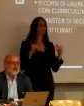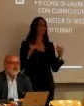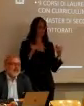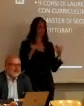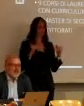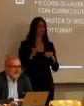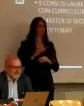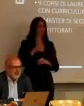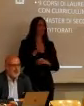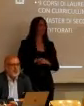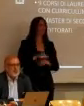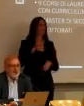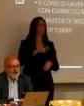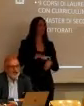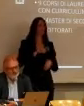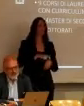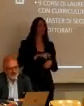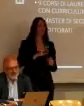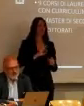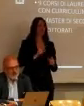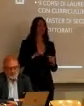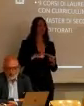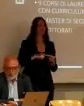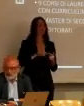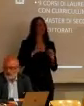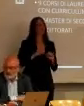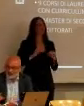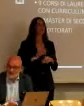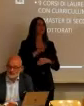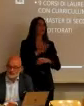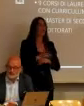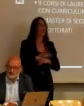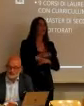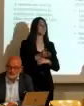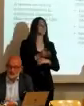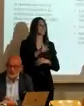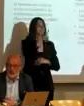e tante summer school e altri corsi più avanzati.